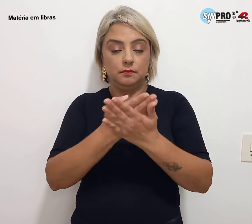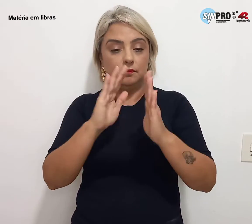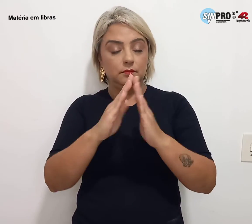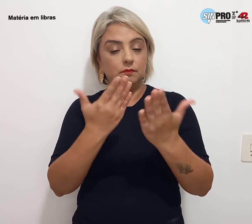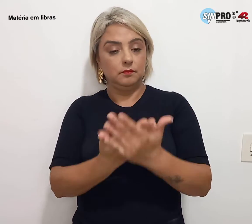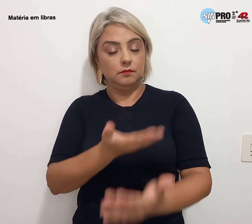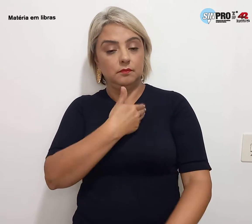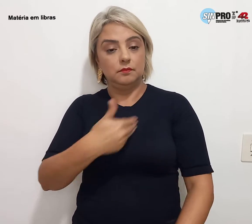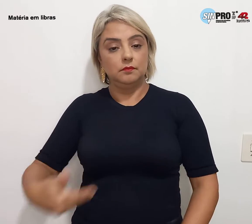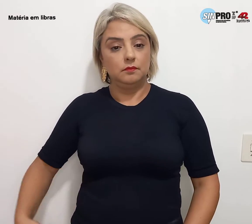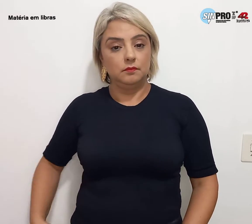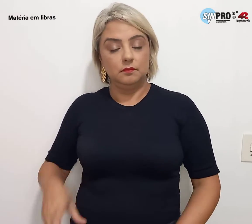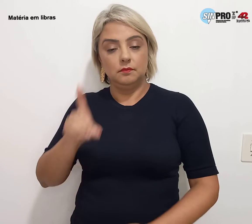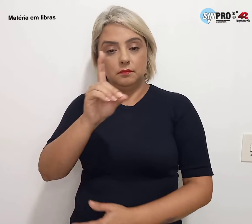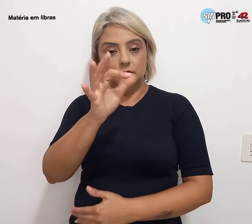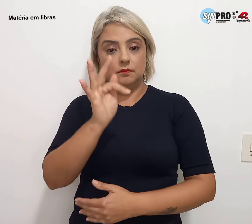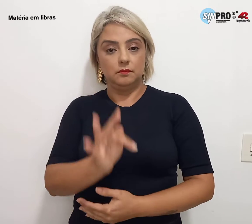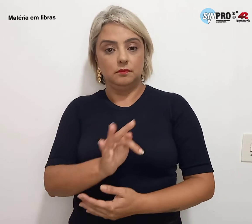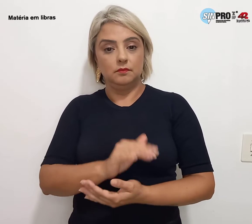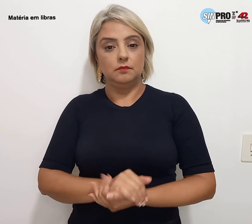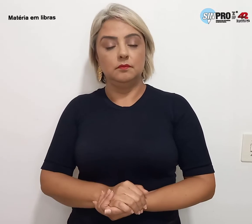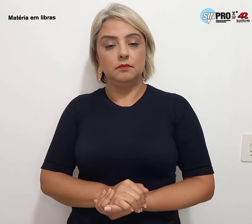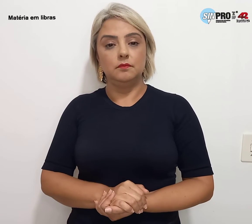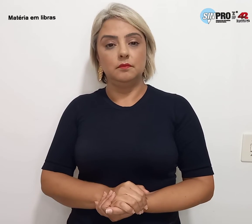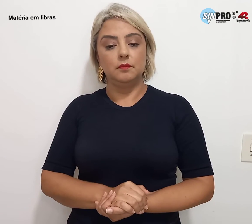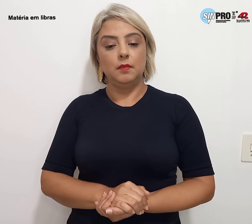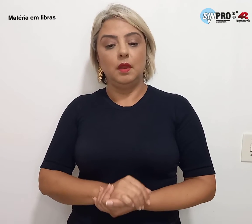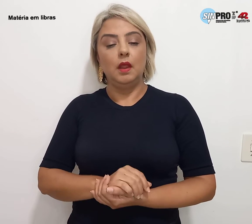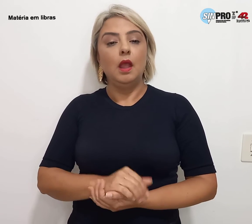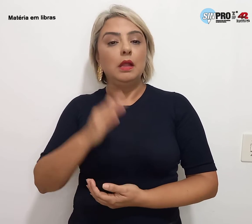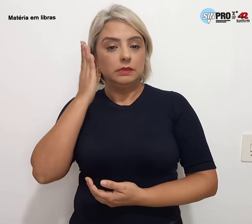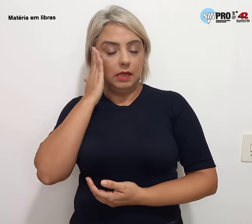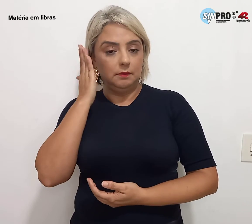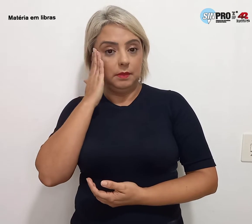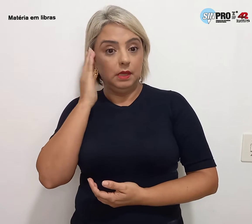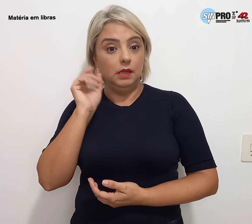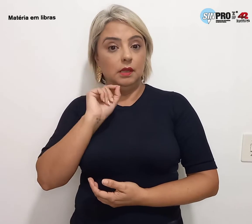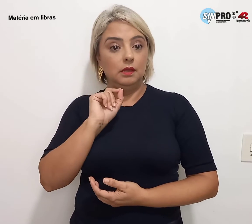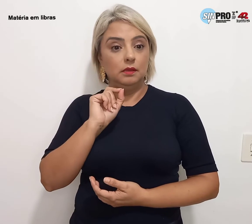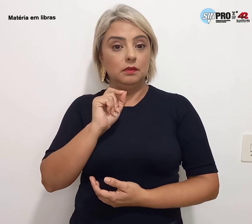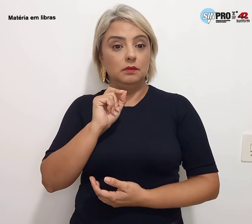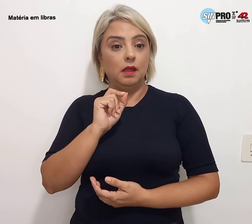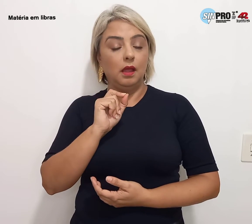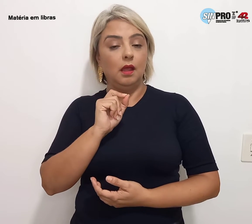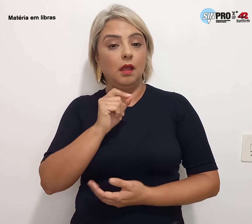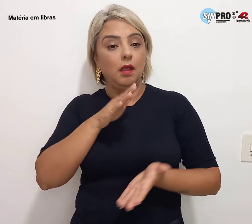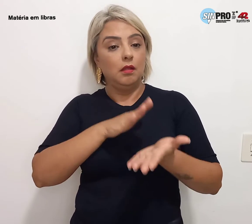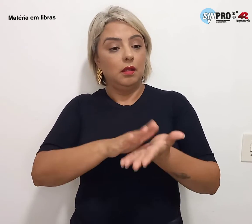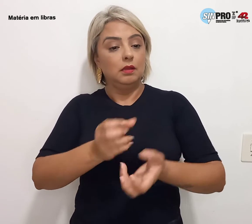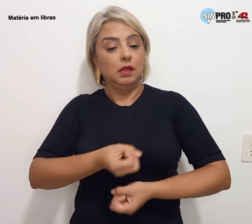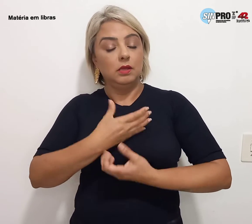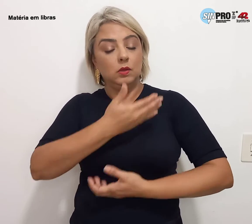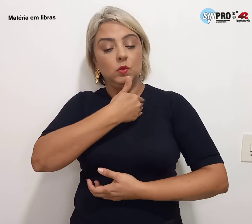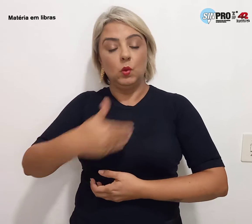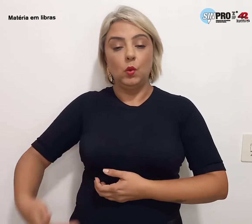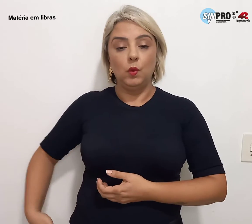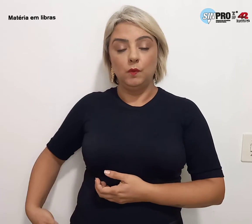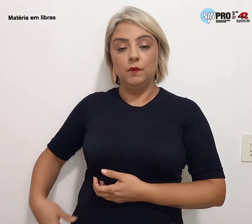de ensino do Distrito Federal. Considerando as declarações do Governo do Distrito Federal